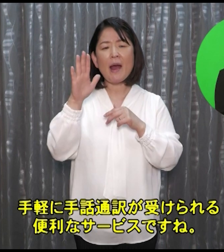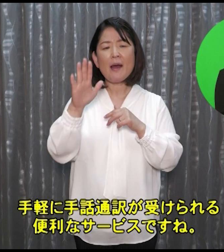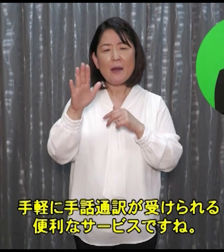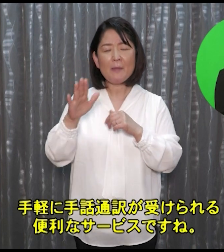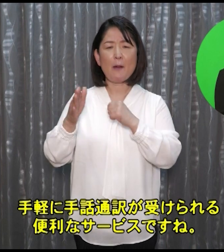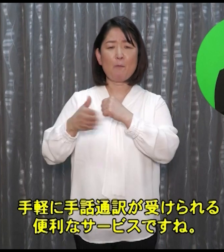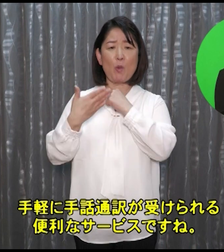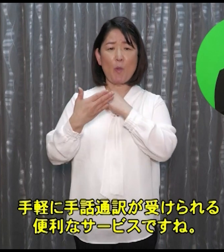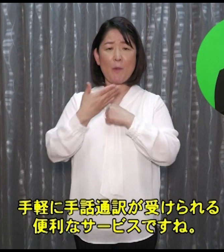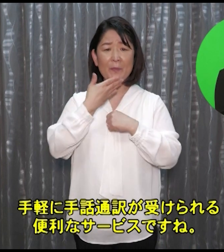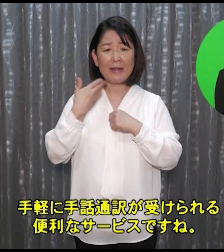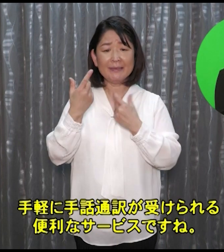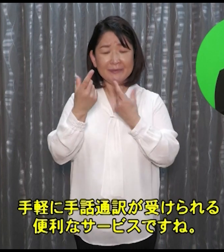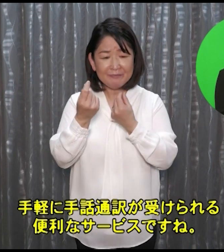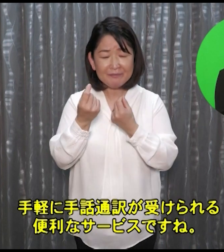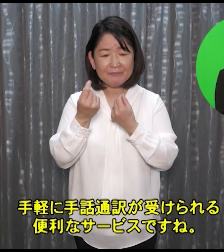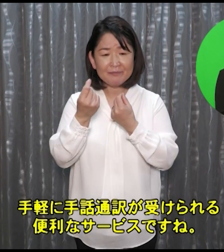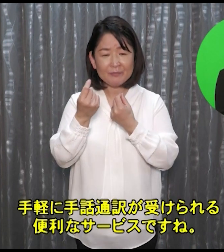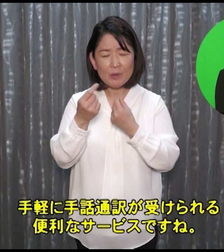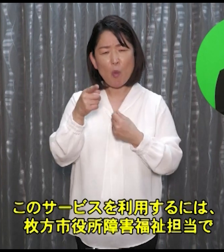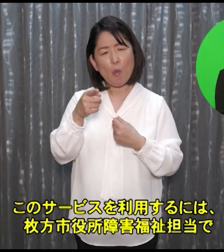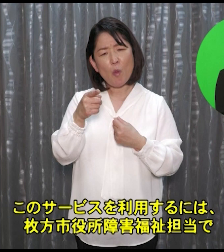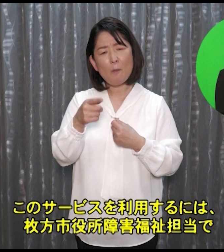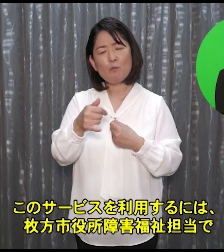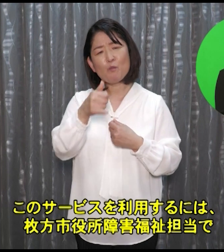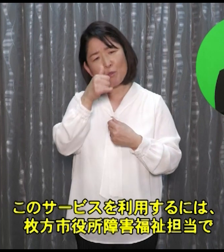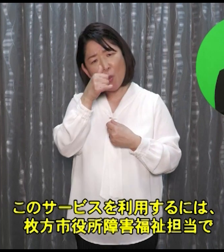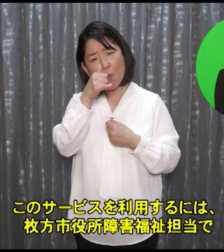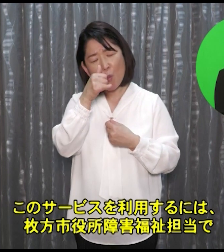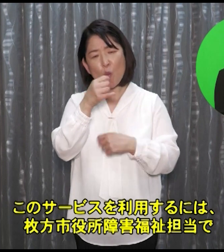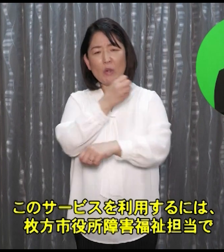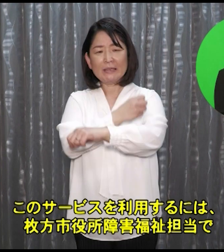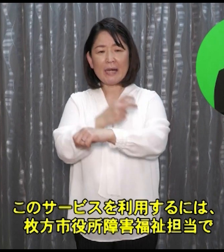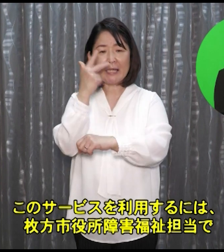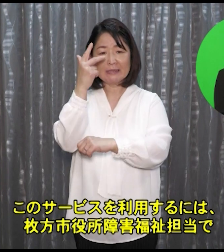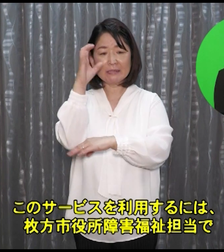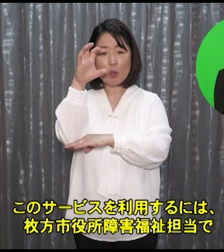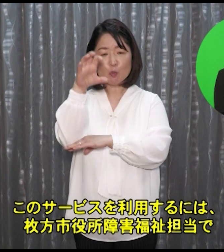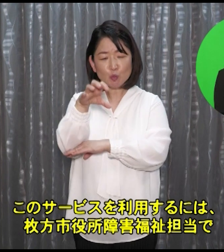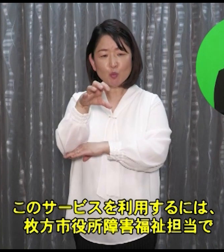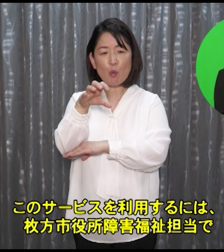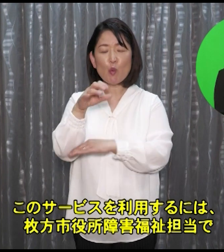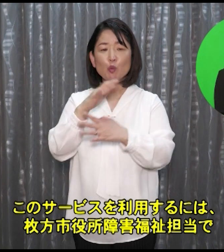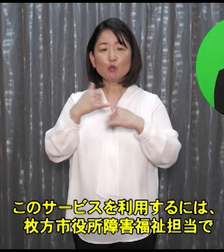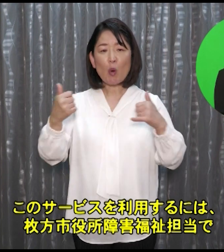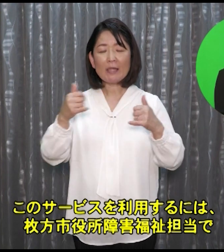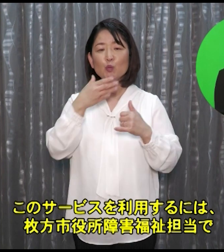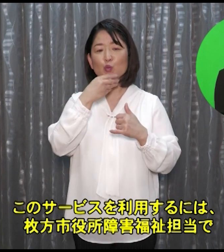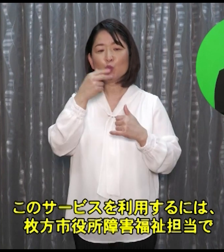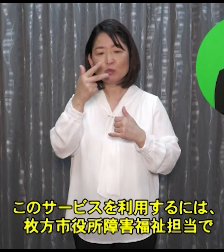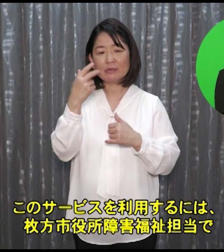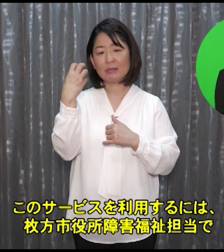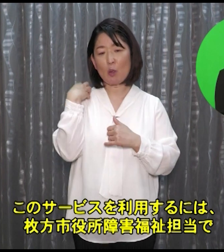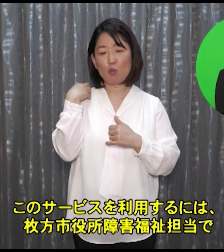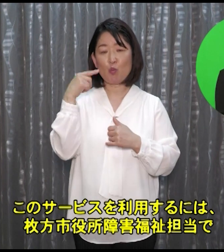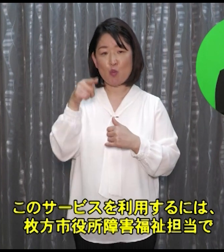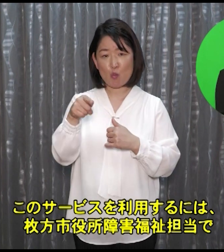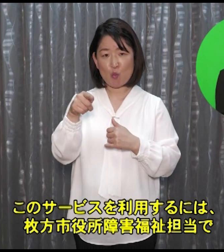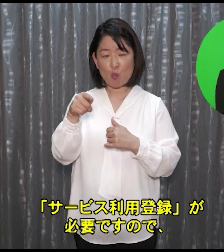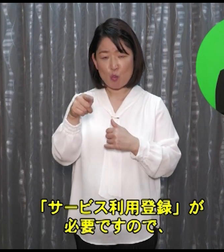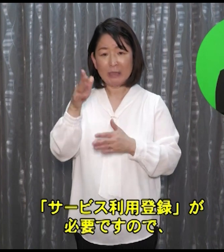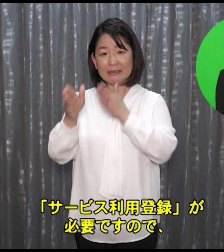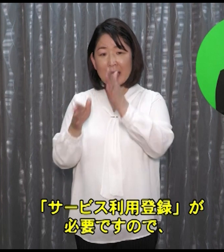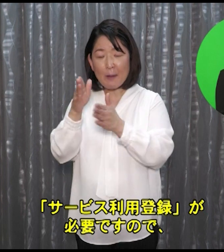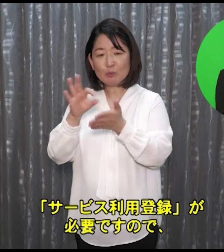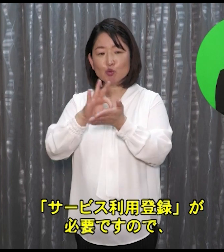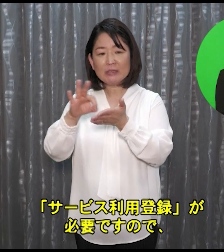軽に手話通訳が受けられる便利なサービスですね。このサービスを利用するには枚方市役所障害福